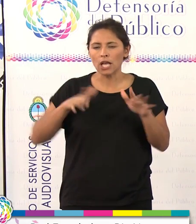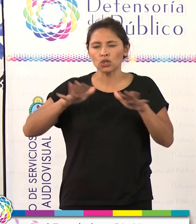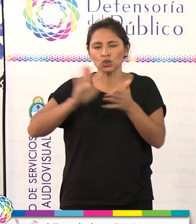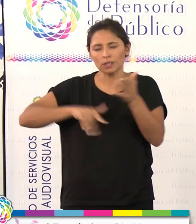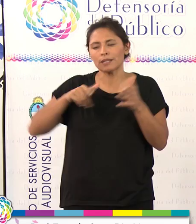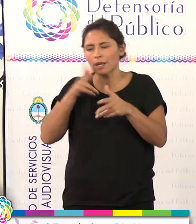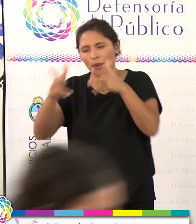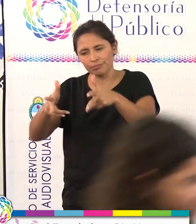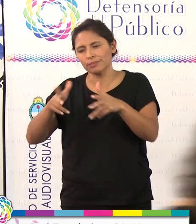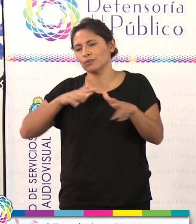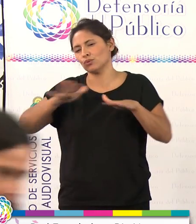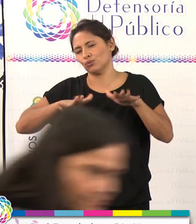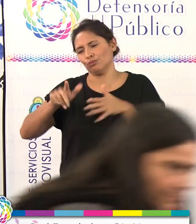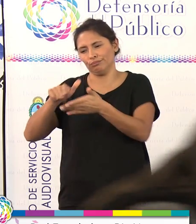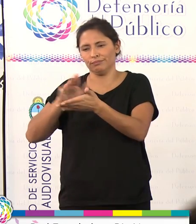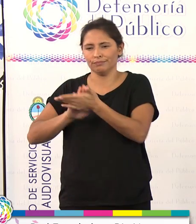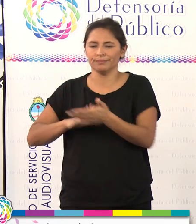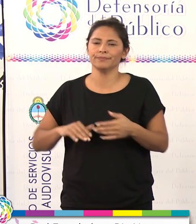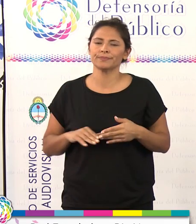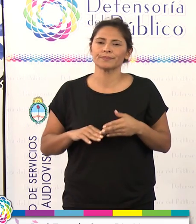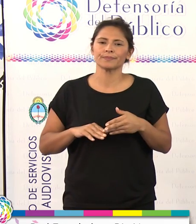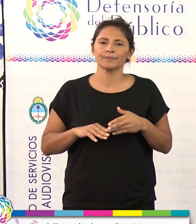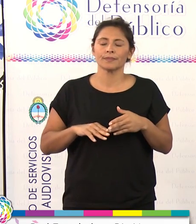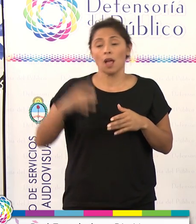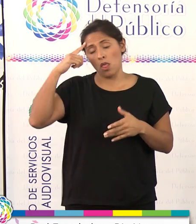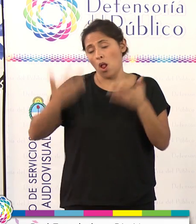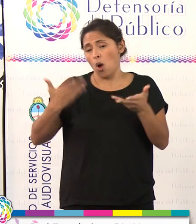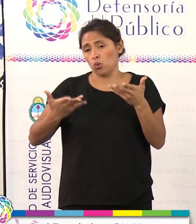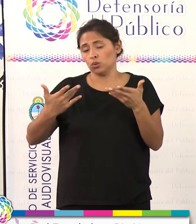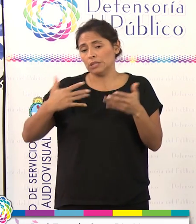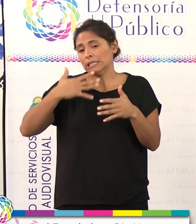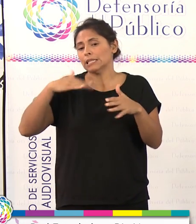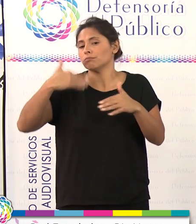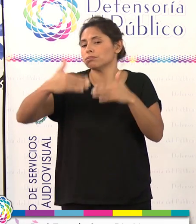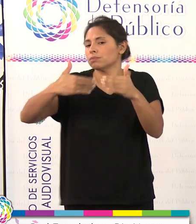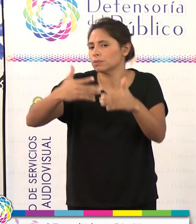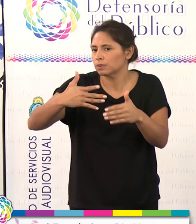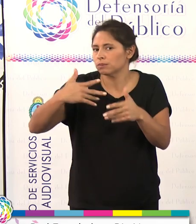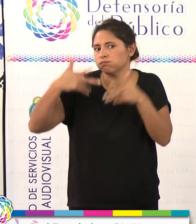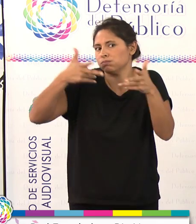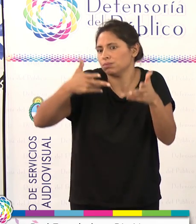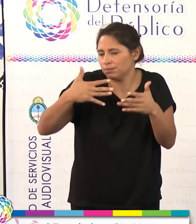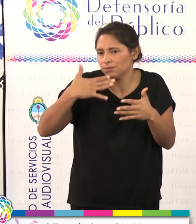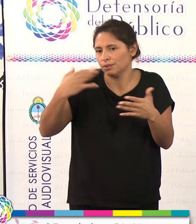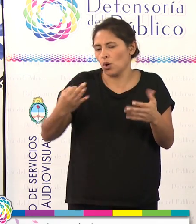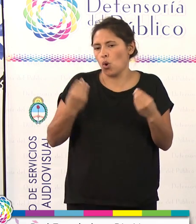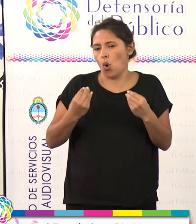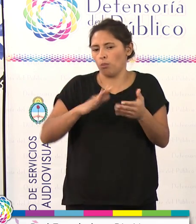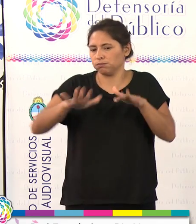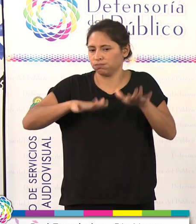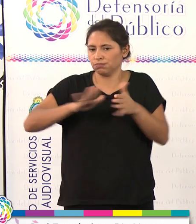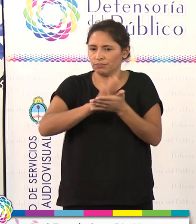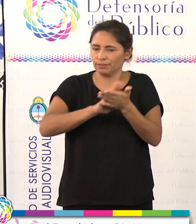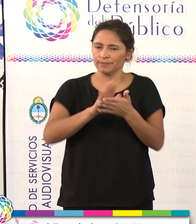Tribunal de Justicia, o con la justicia que deberá definirse próximamente. En este contexto, los medios poco ayudan a que la comunidad